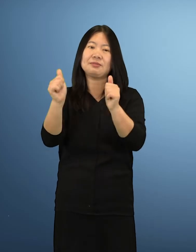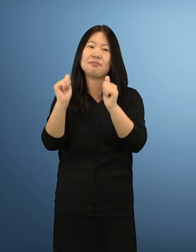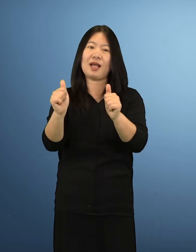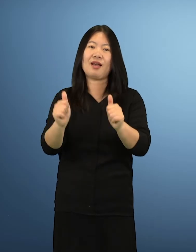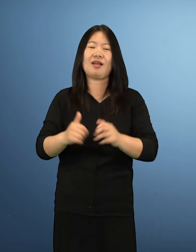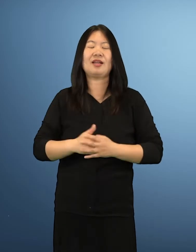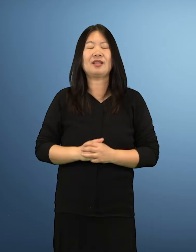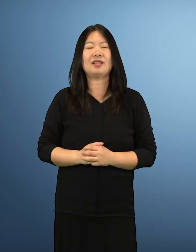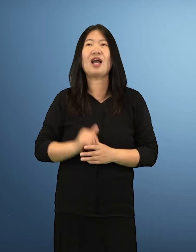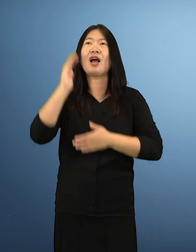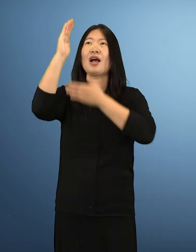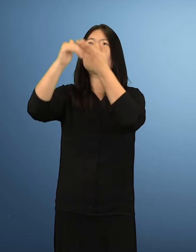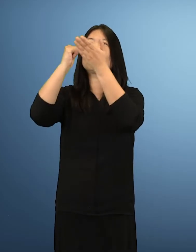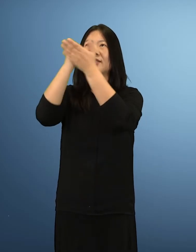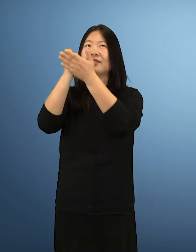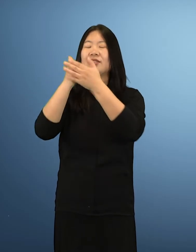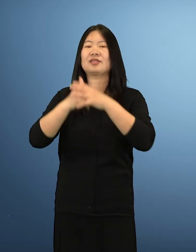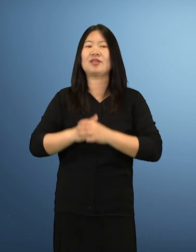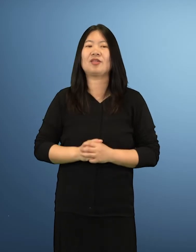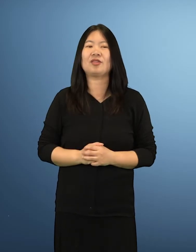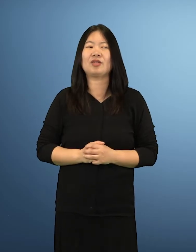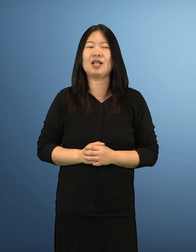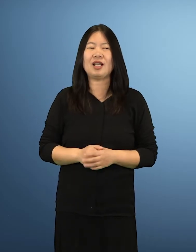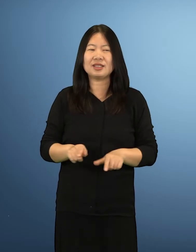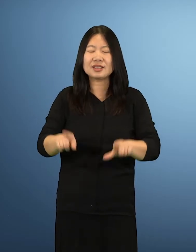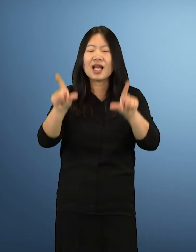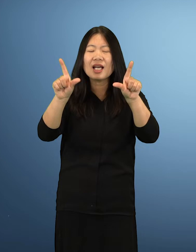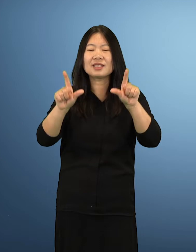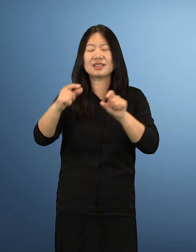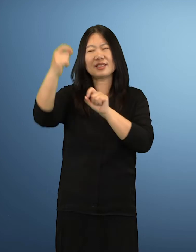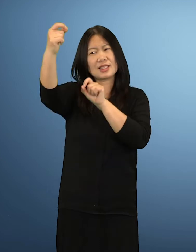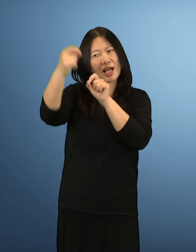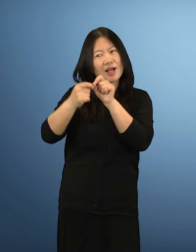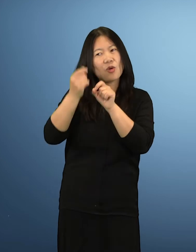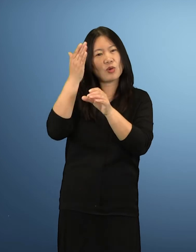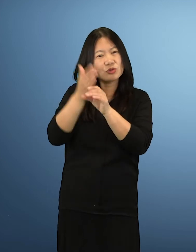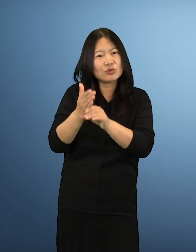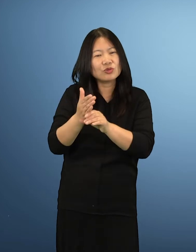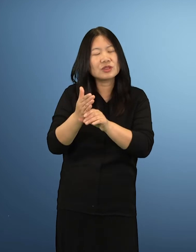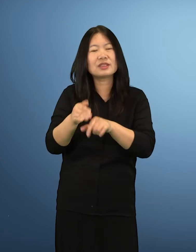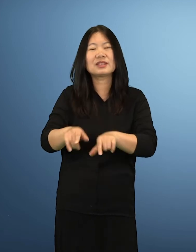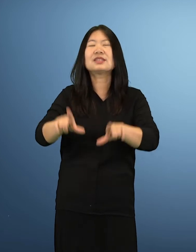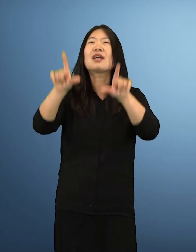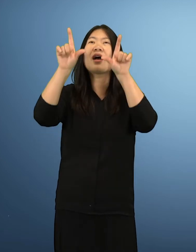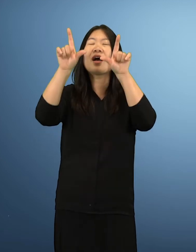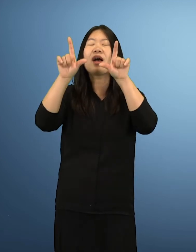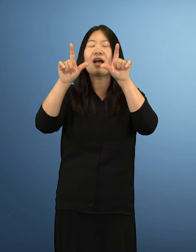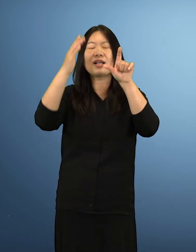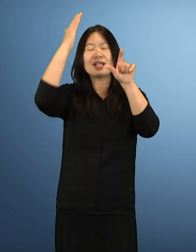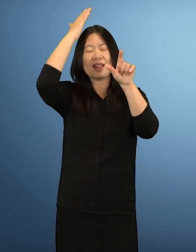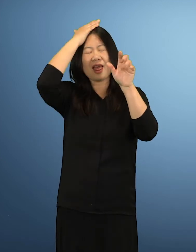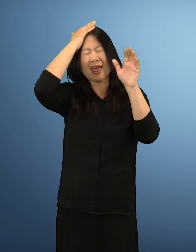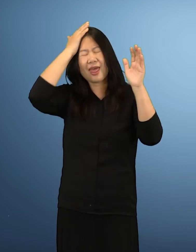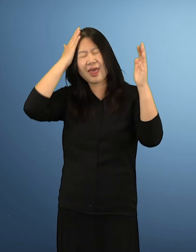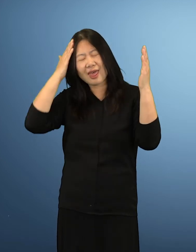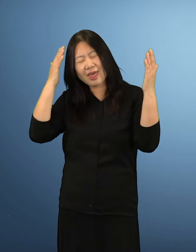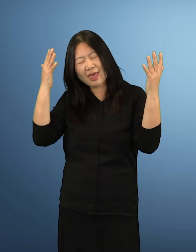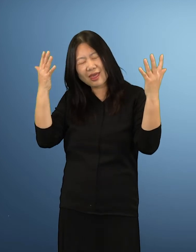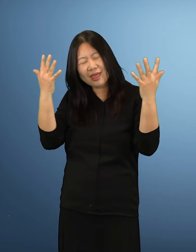것이다. 하나님께서. 그리고 그날은 지금 가까웠고 그날은 캄캄할